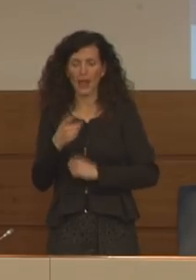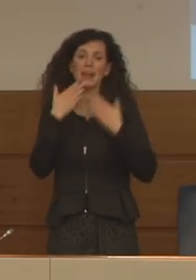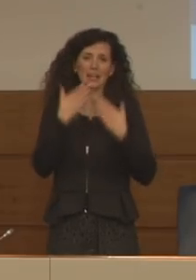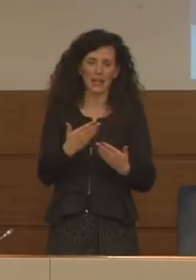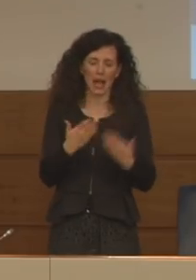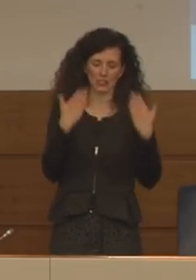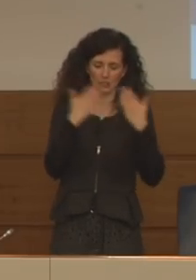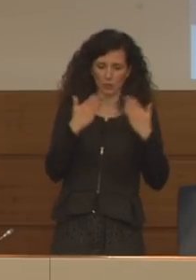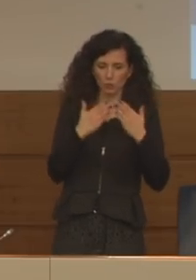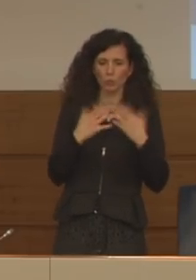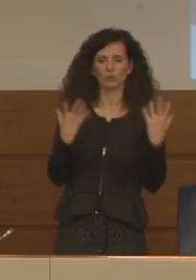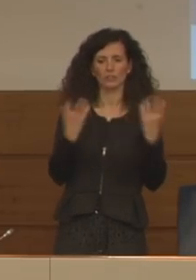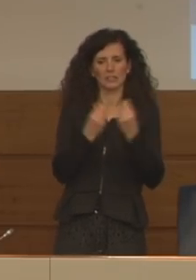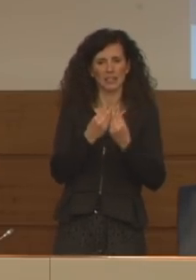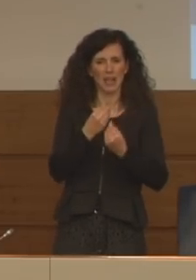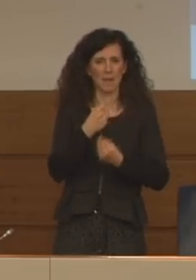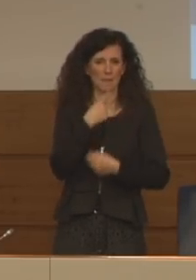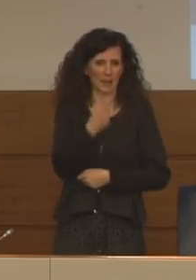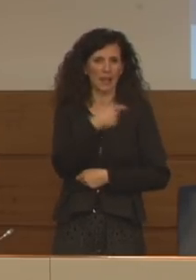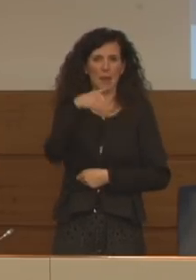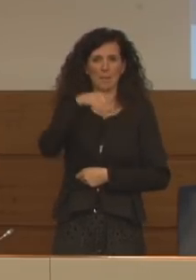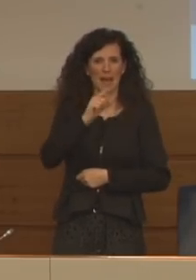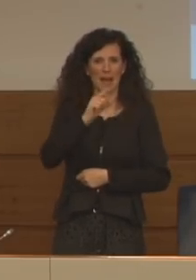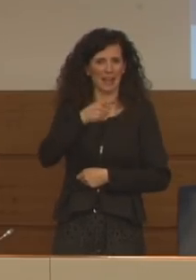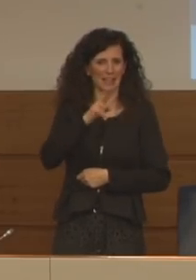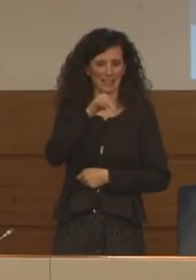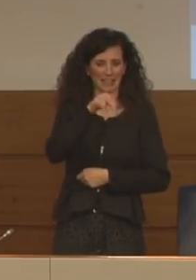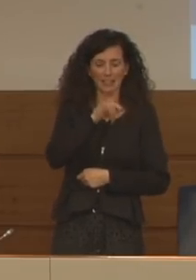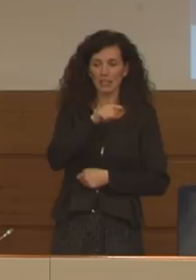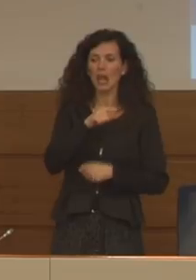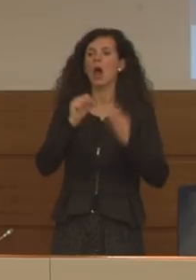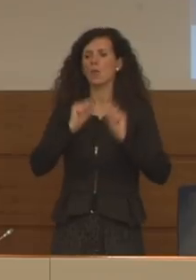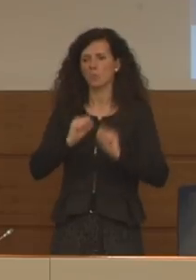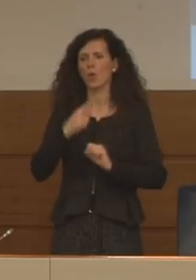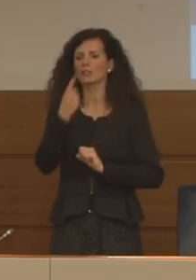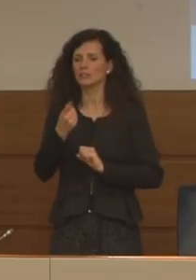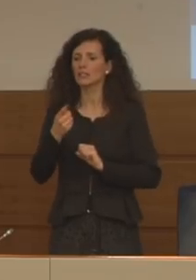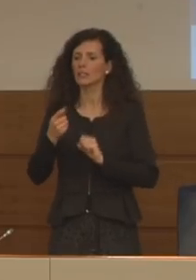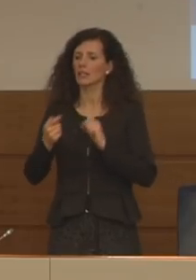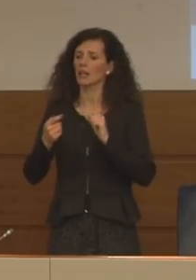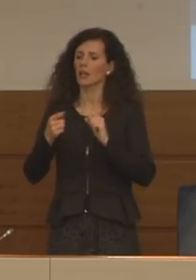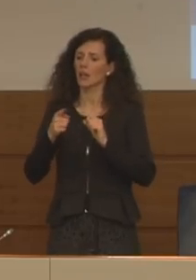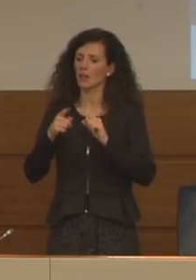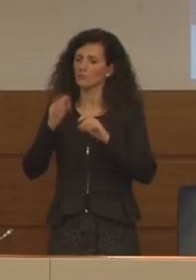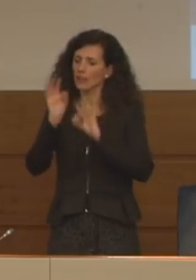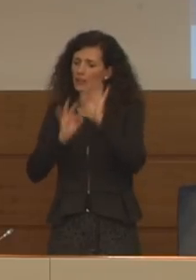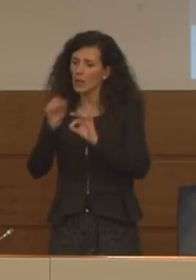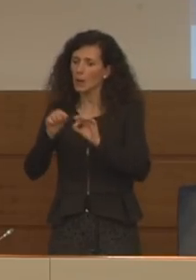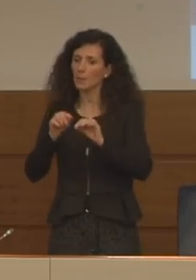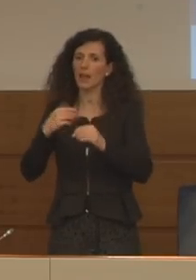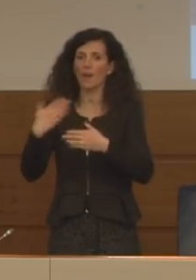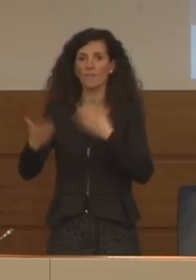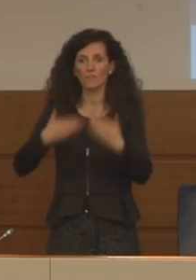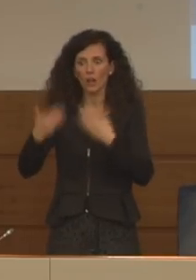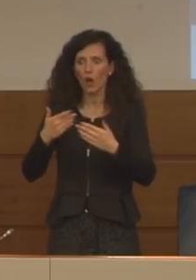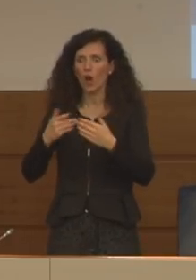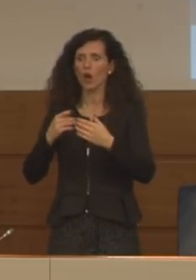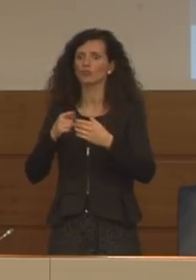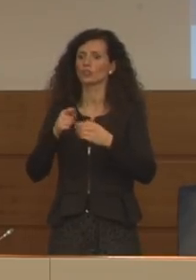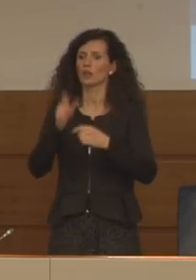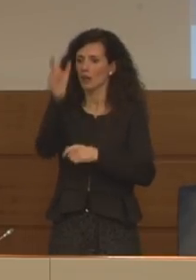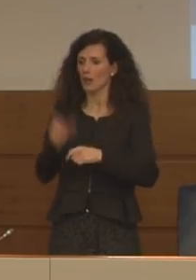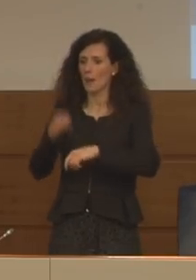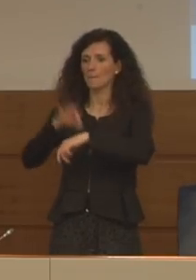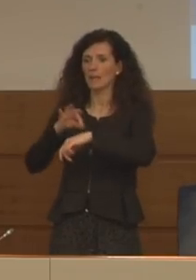marini ha illustrato potrà dirci anche quanto precoce potrà essere o dovrà essere la messa la messa in terapia del paziente